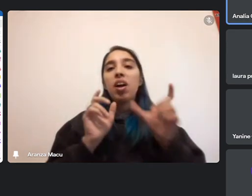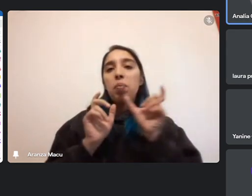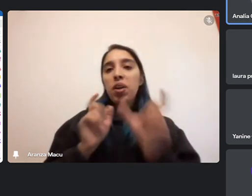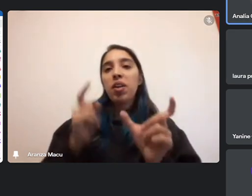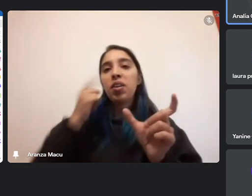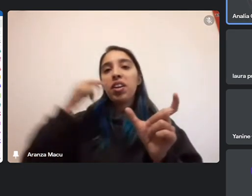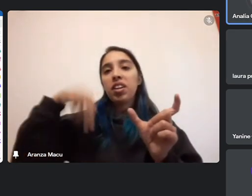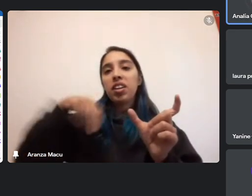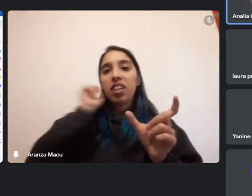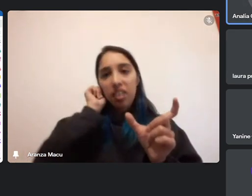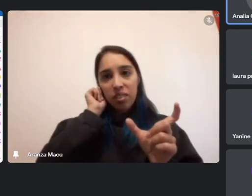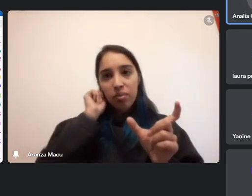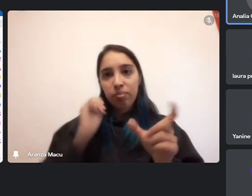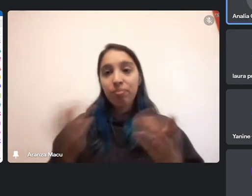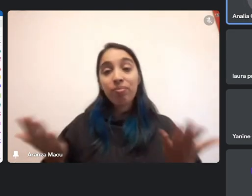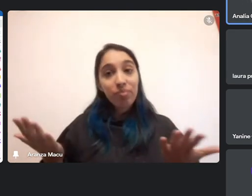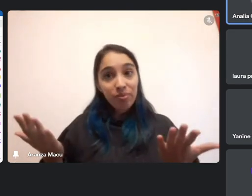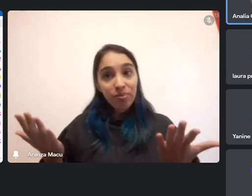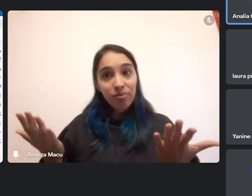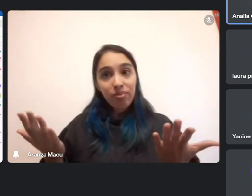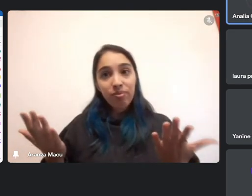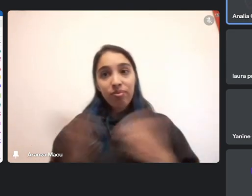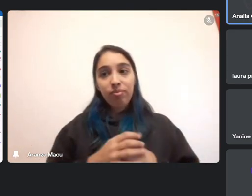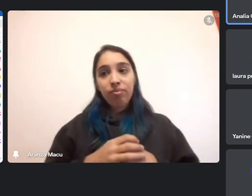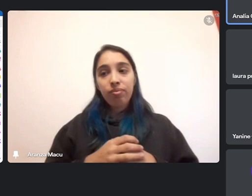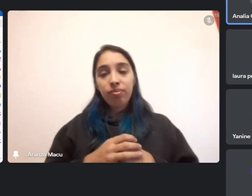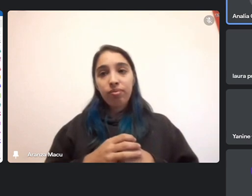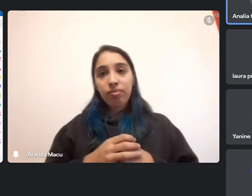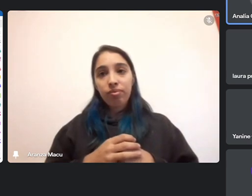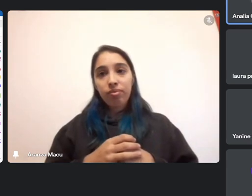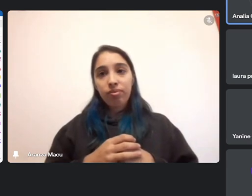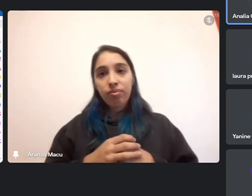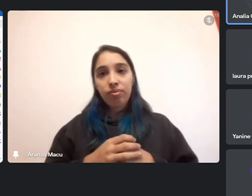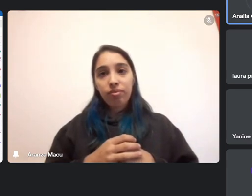Sí, cuando está al inicio, ¿qué?